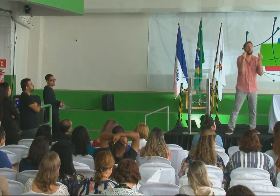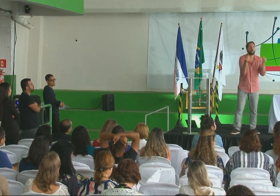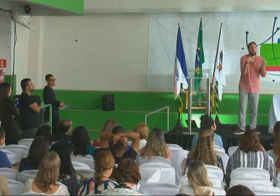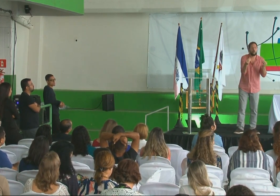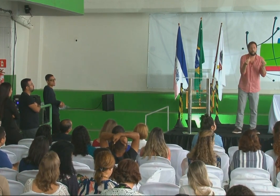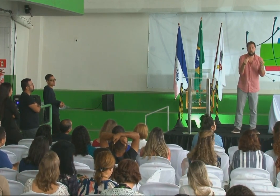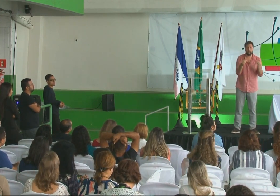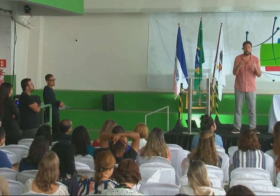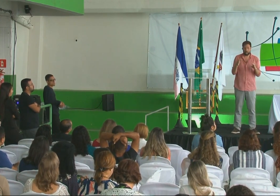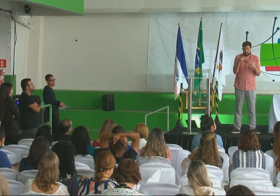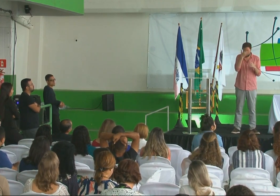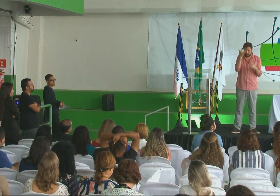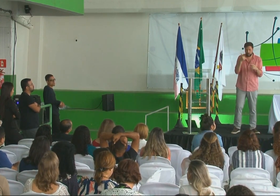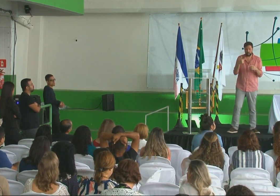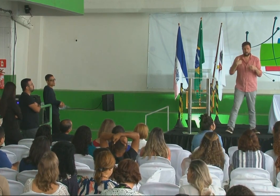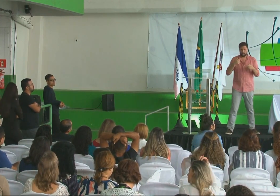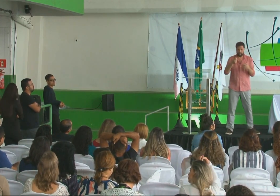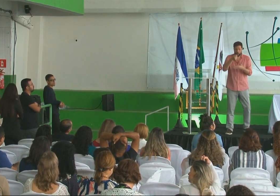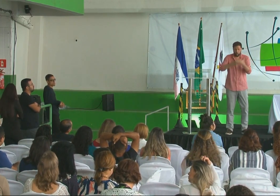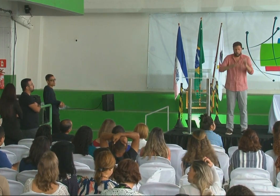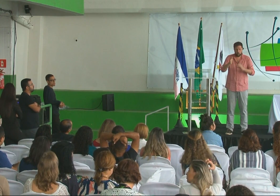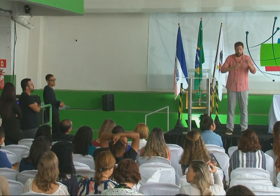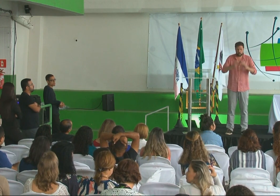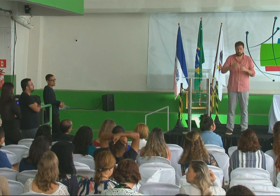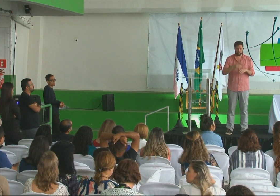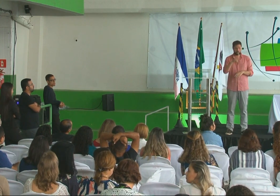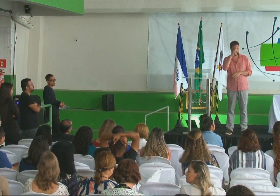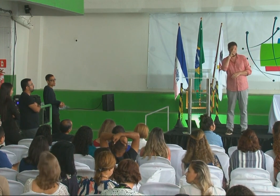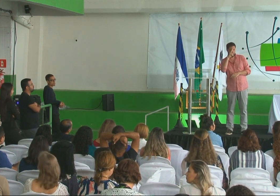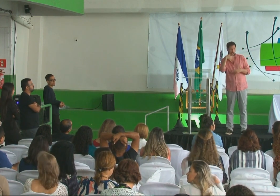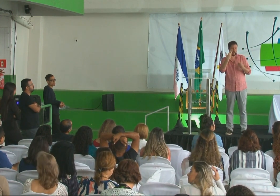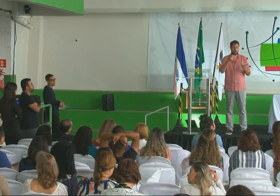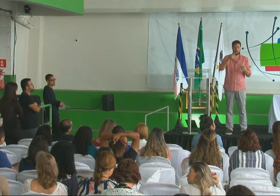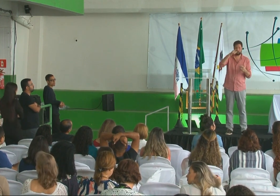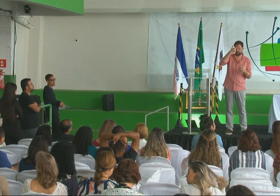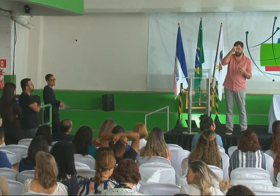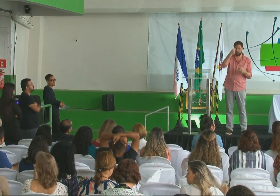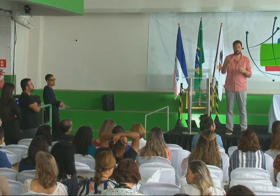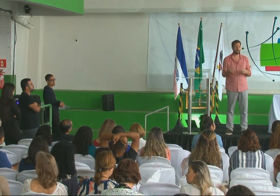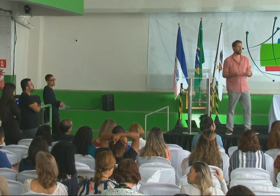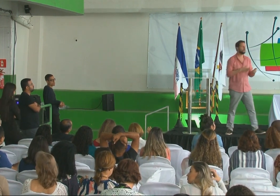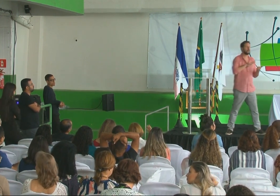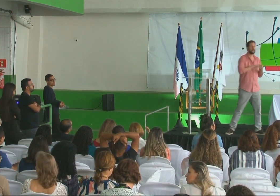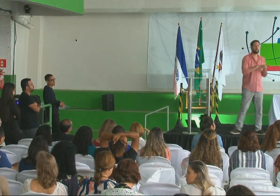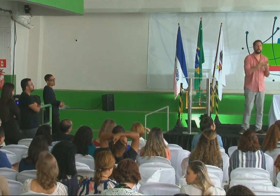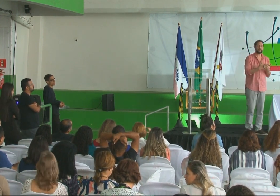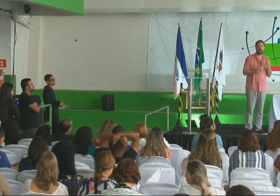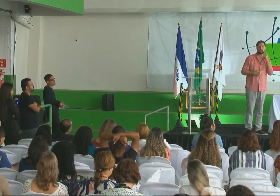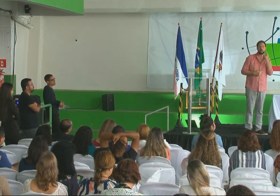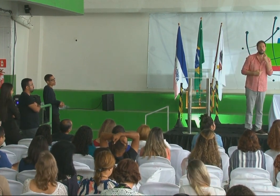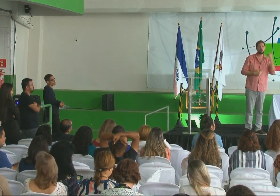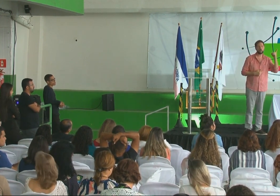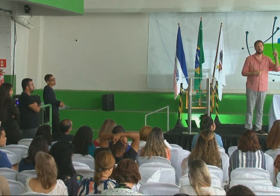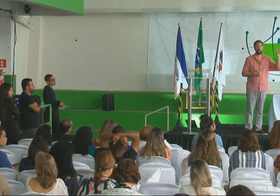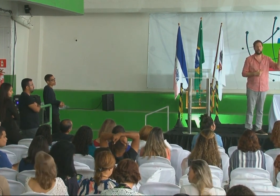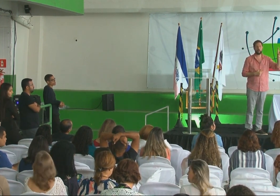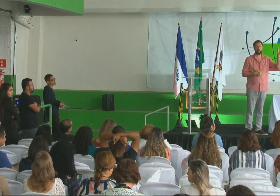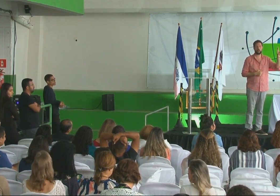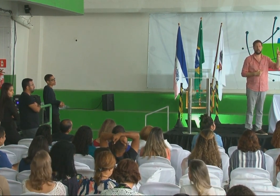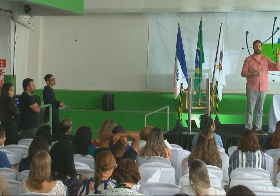língua natural, uma língua oficial. E aí, as pessoas que trabalham com a questão do concurso, aí, a